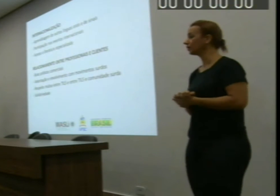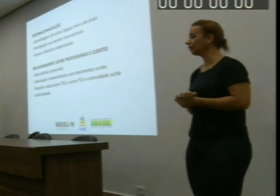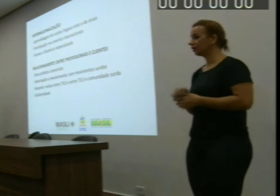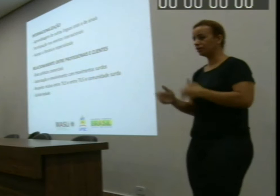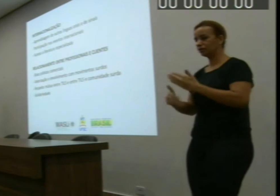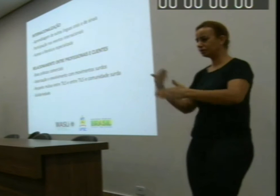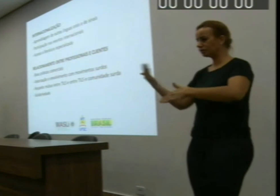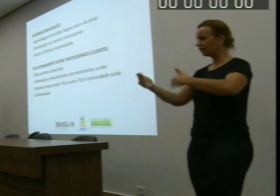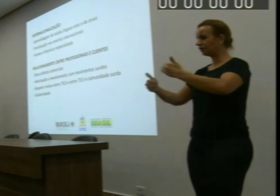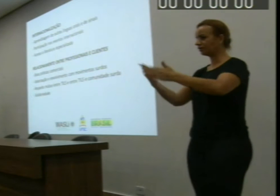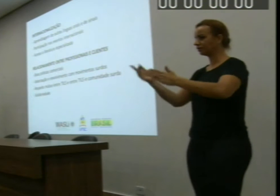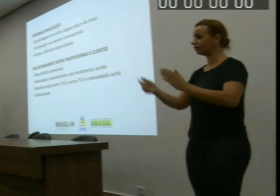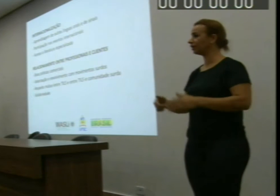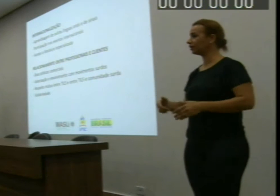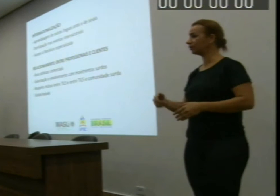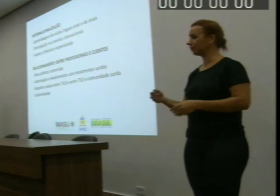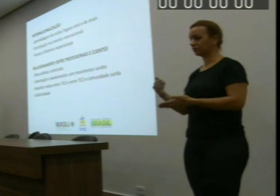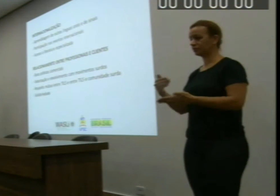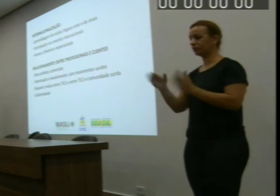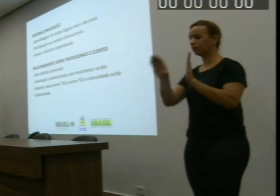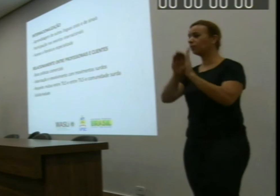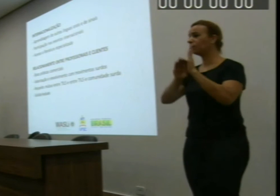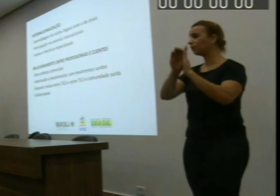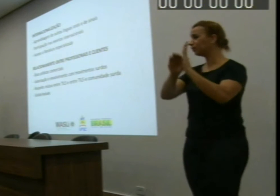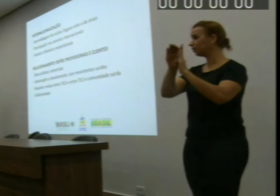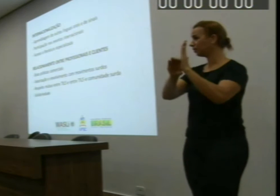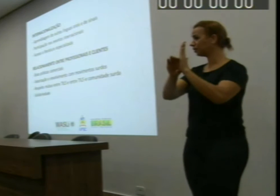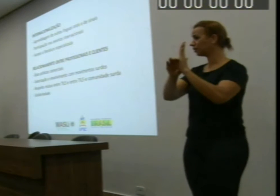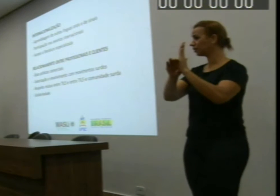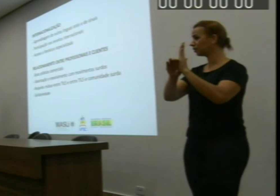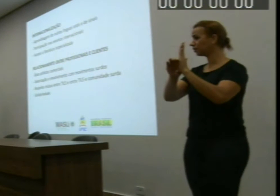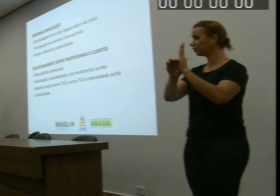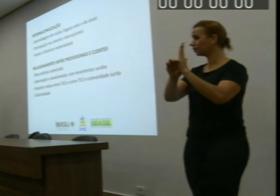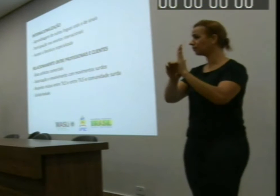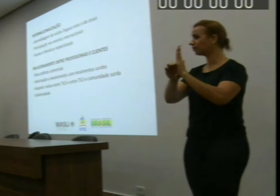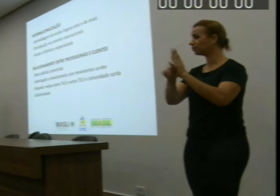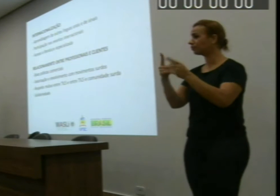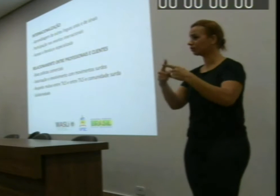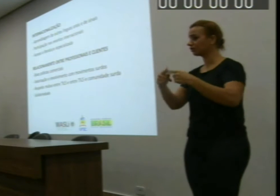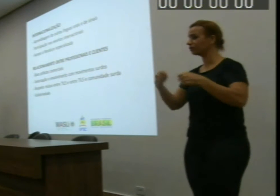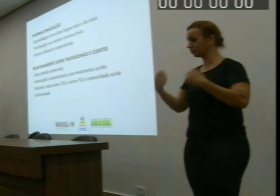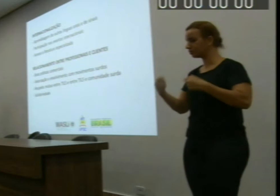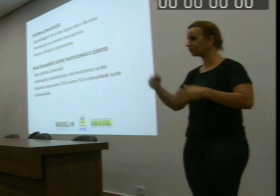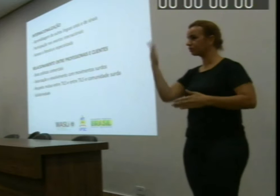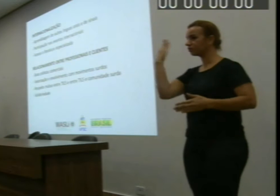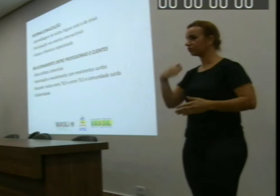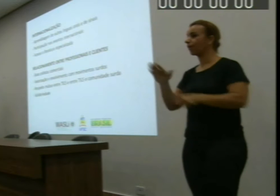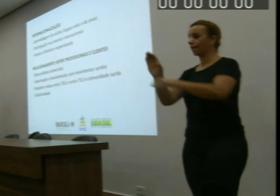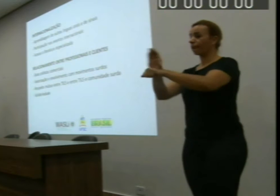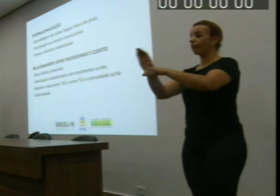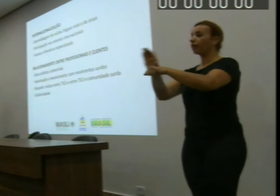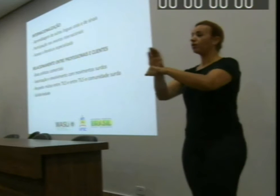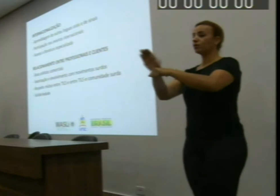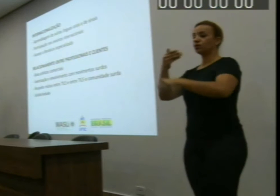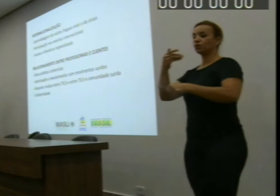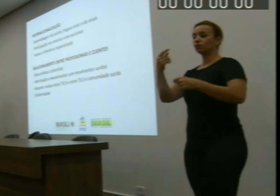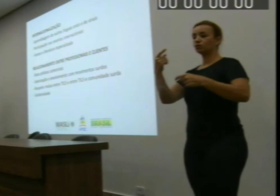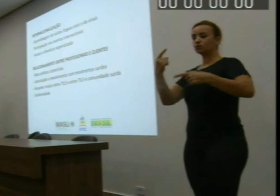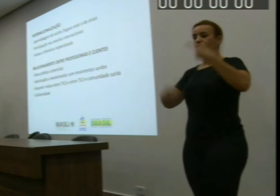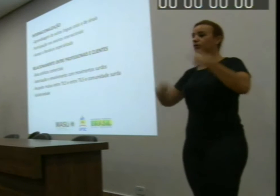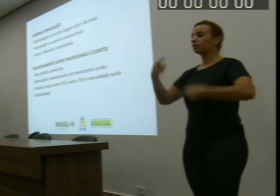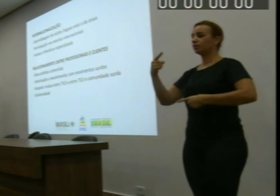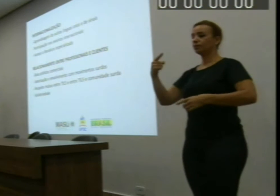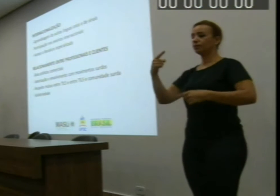vai pro seu portfólio isso vai pro seu currículo e aí você tem como comprovar quem faz concurso público sabe que às vezes é necessário você